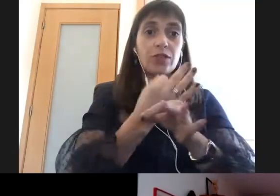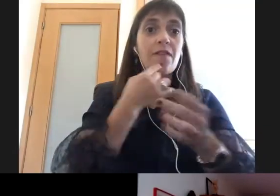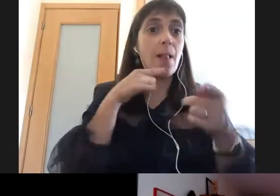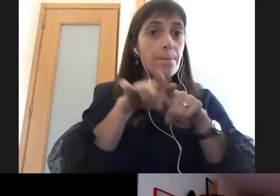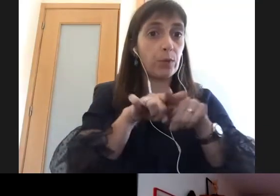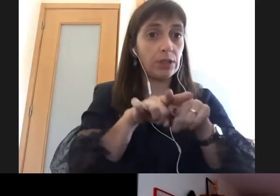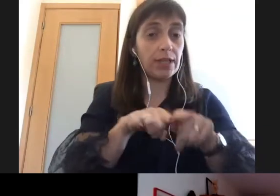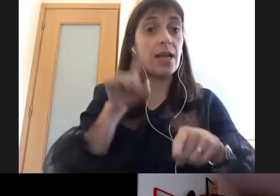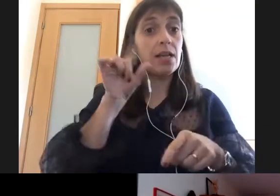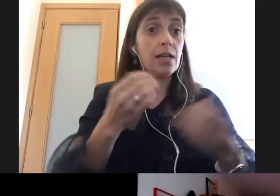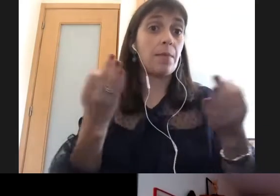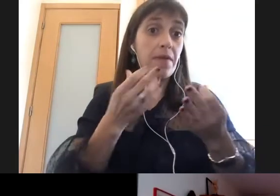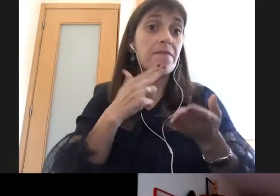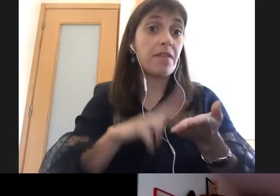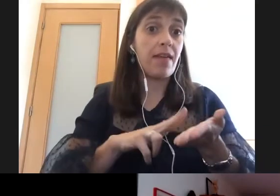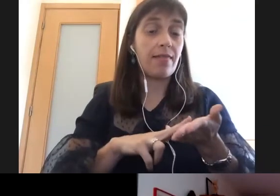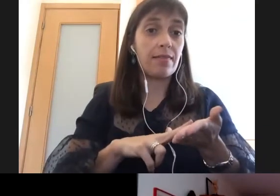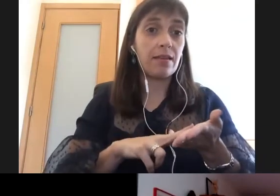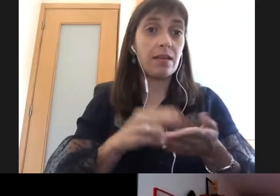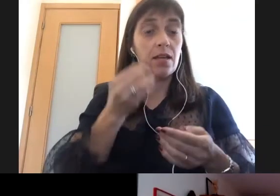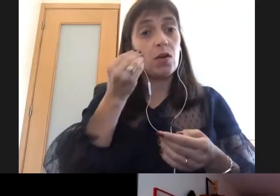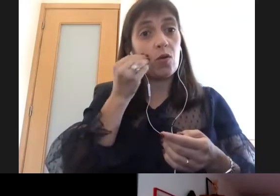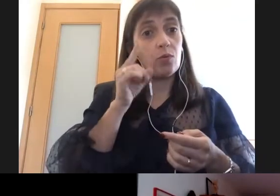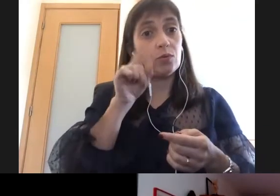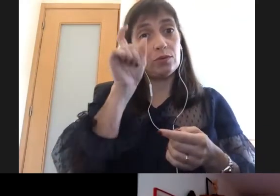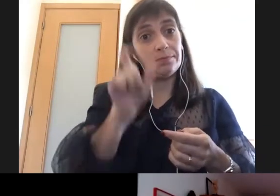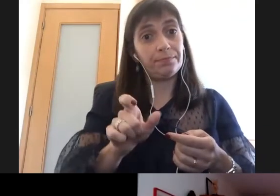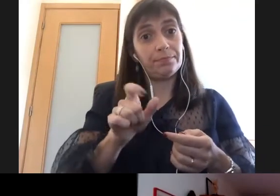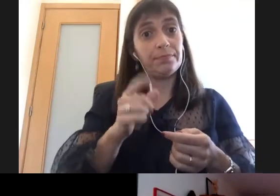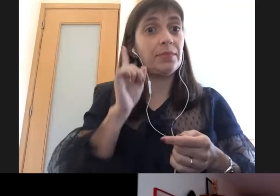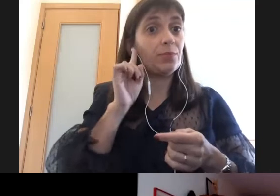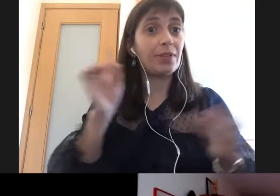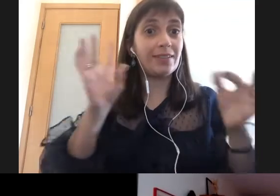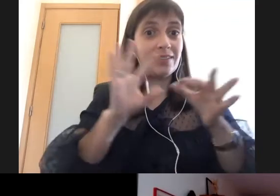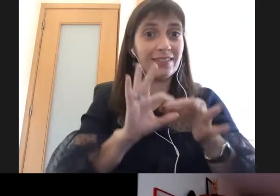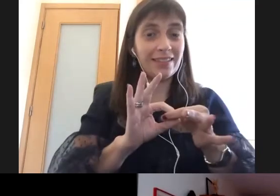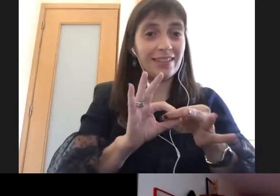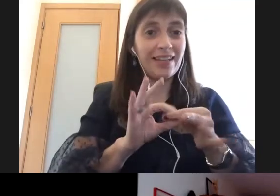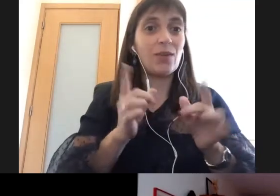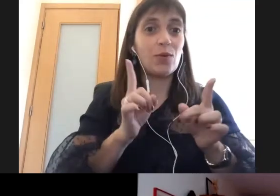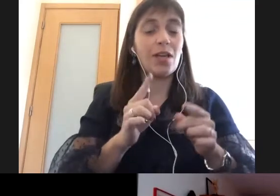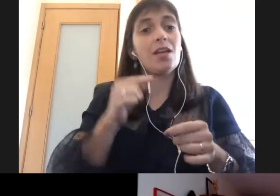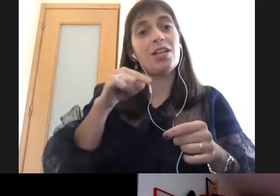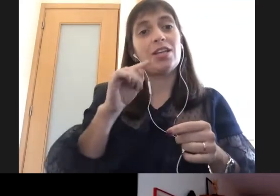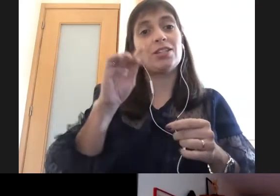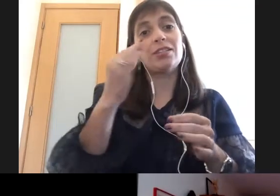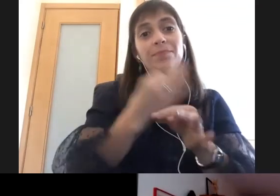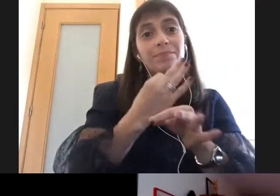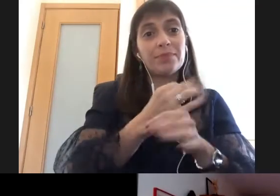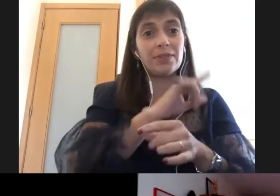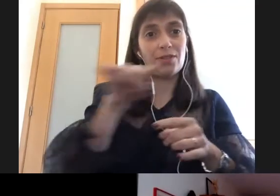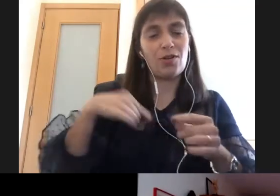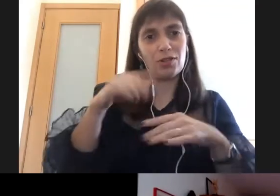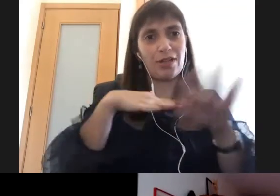verdade como sendo uma espécie de spin-off da Storytel Academy, que é um evento que a gente já comanda durante